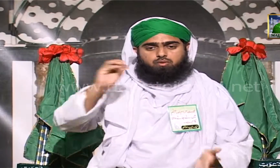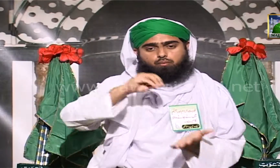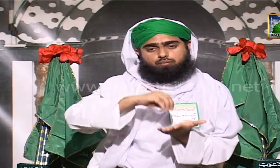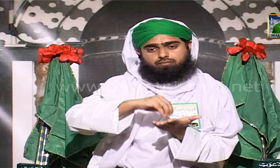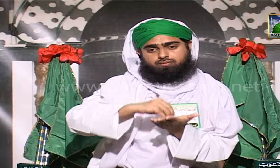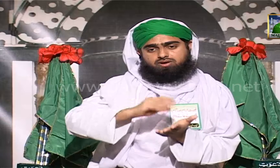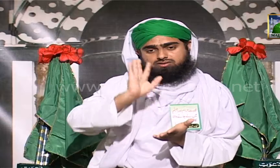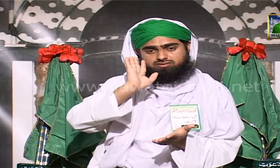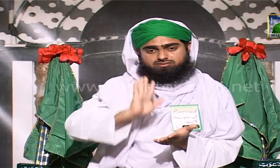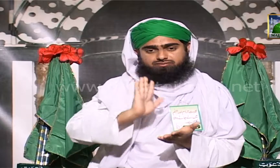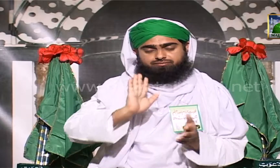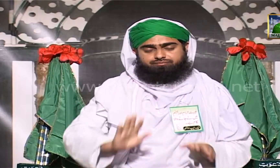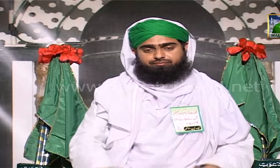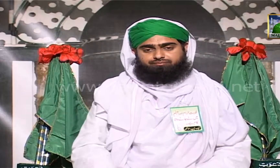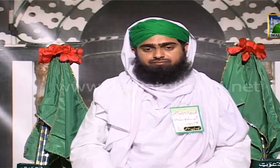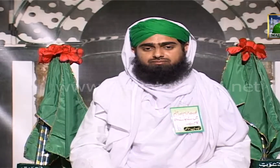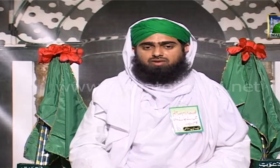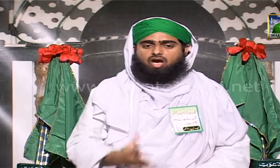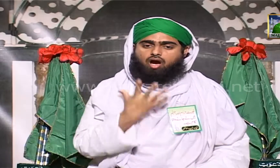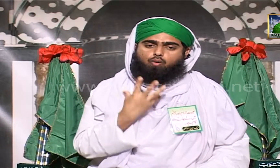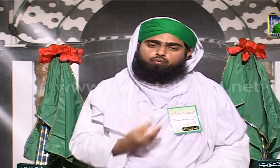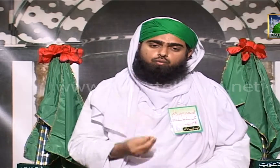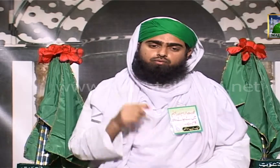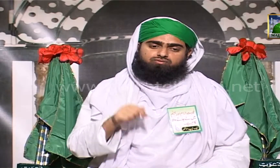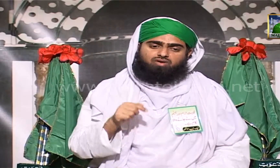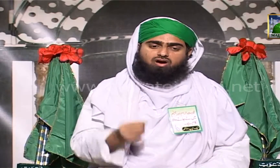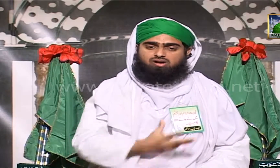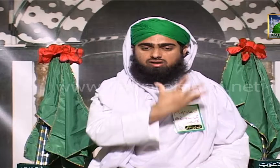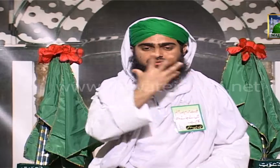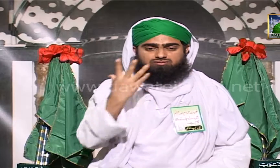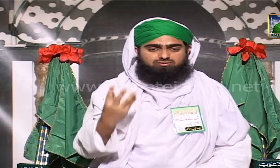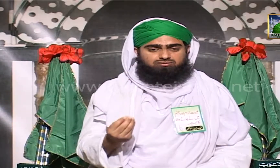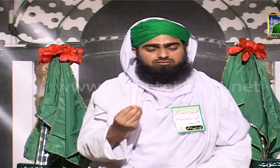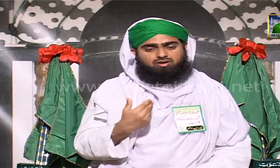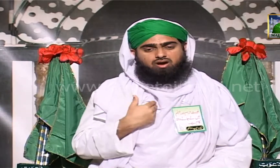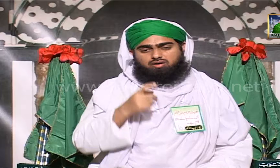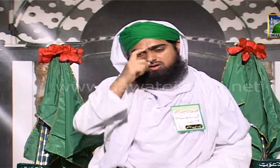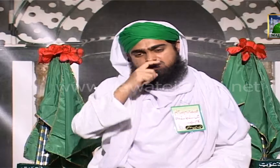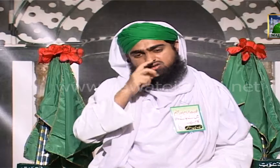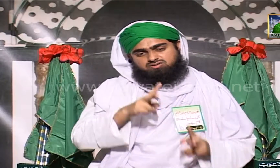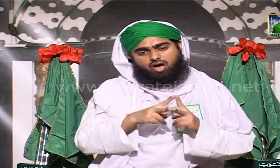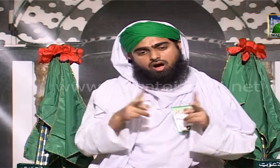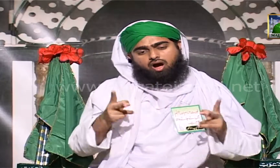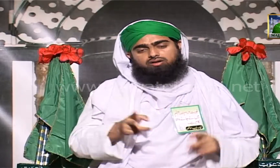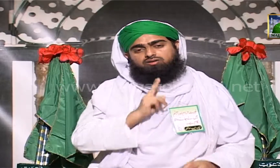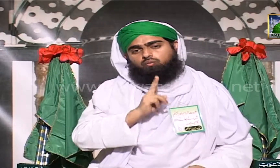تیر ہی جاتا ہے۔ لیکن بدقسمتی سے ہم لوگ آج جھوٹ کا بہت زیادہ سہارا لیتے ہیں، اور ہم